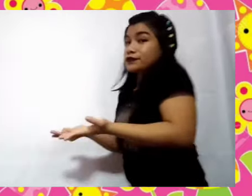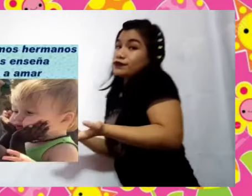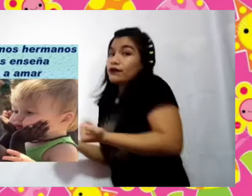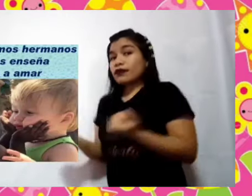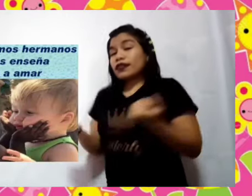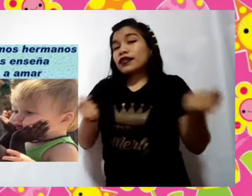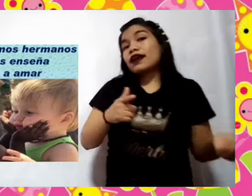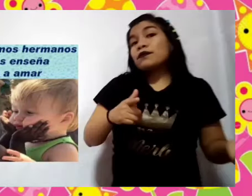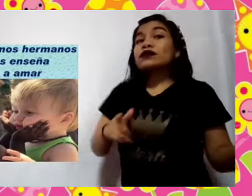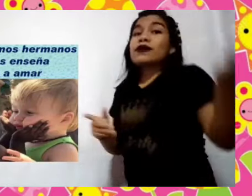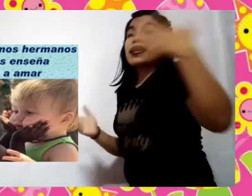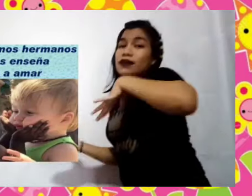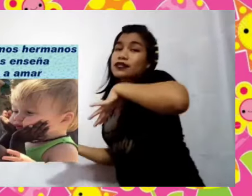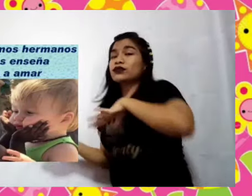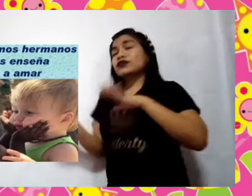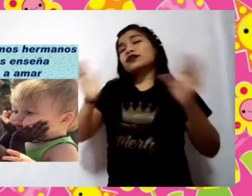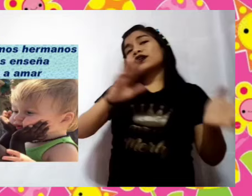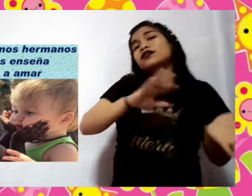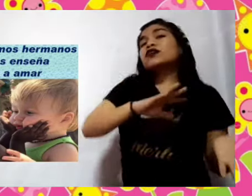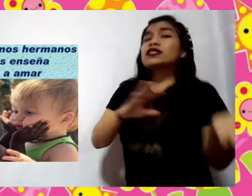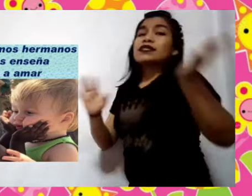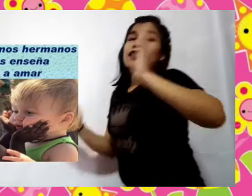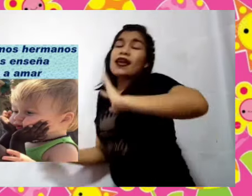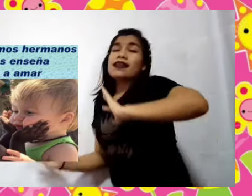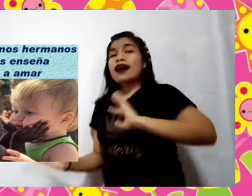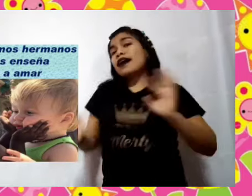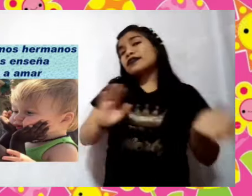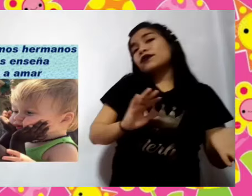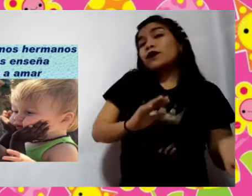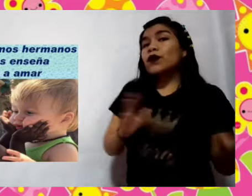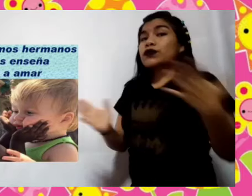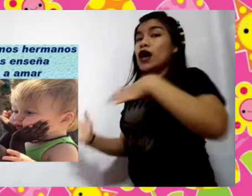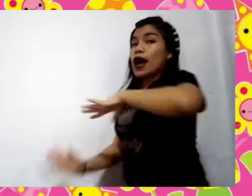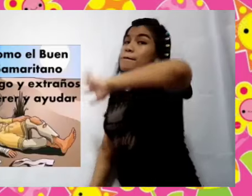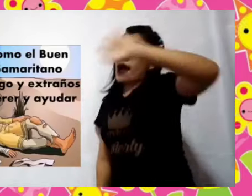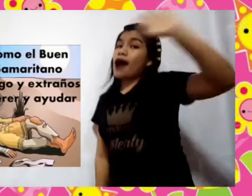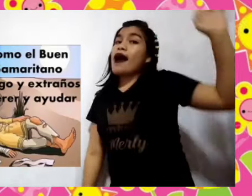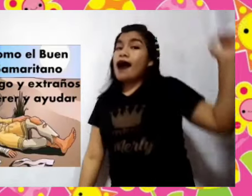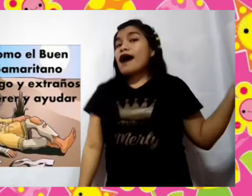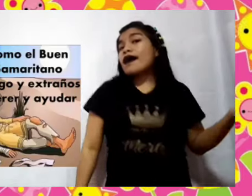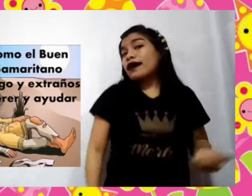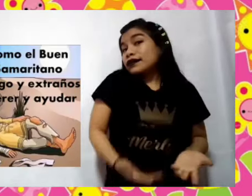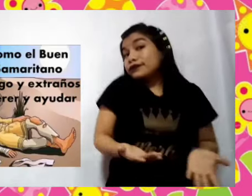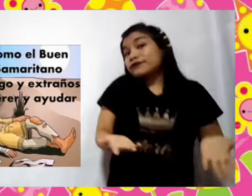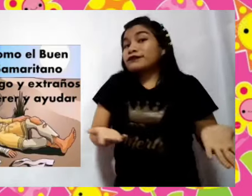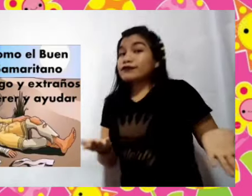compartir. Para que seamos hermanos, Jesús nos enseña a todos amar. Como el